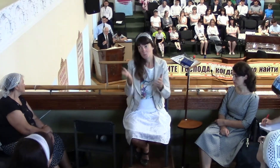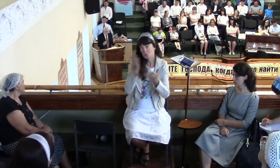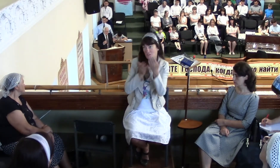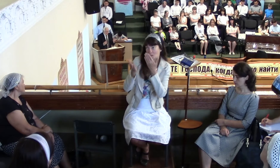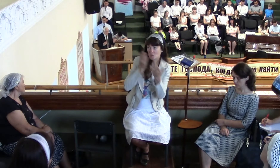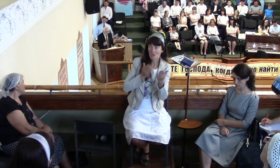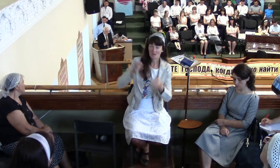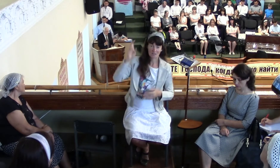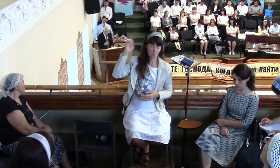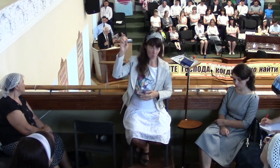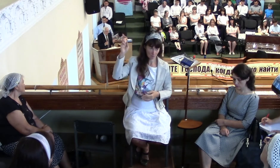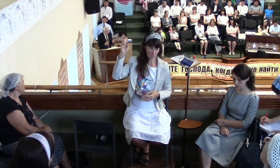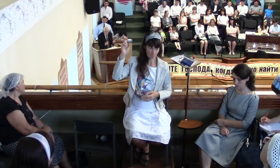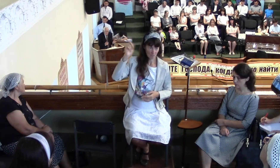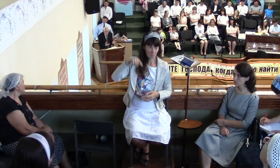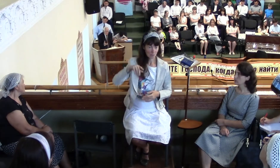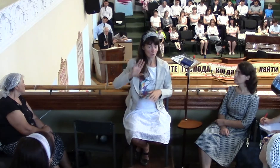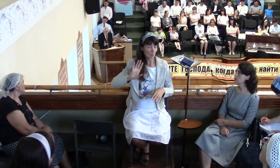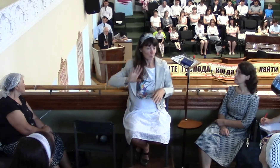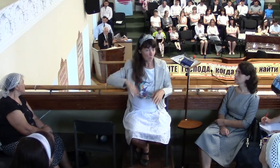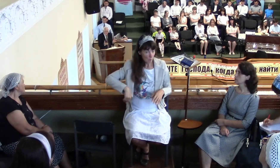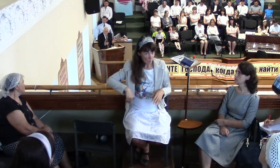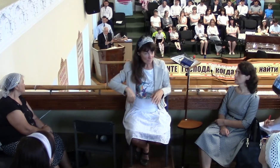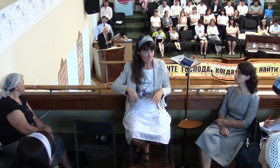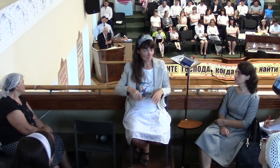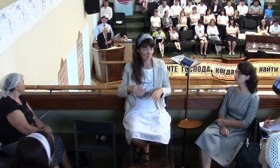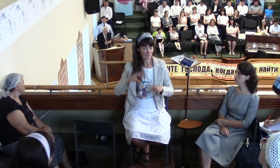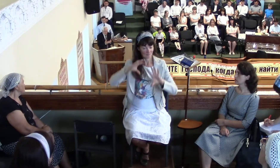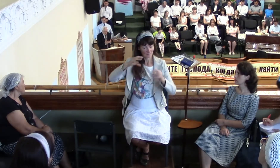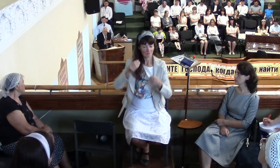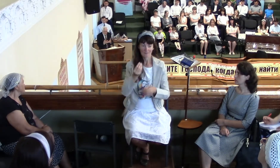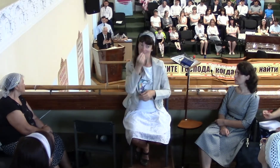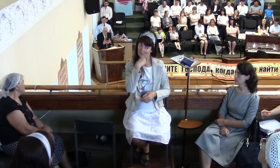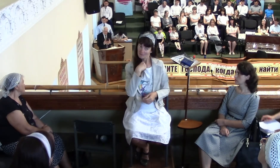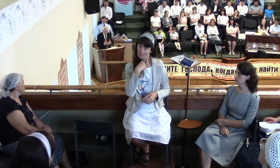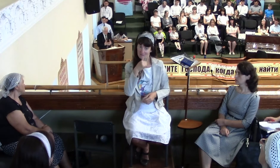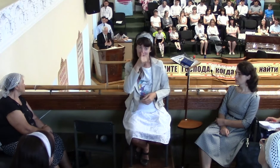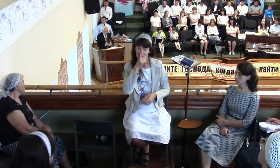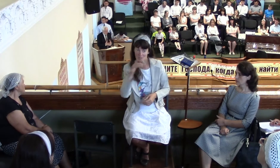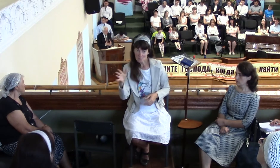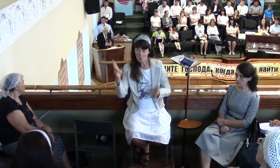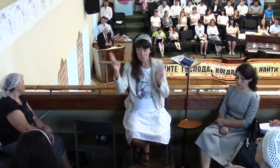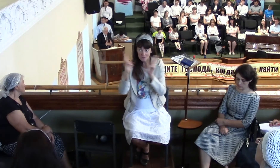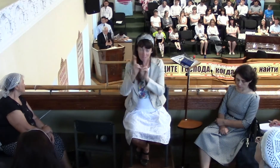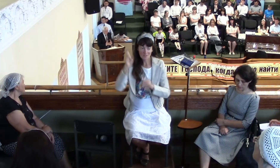была нарушена его заповедь, они не могут с ним встретиться. Им пришлось спрятаться.